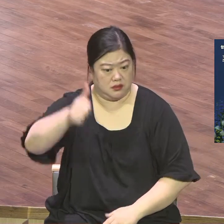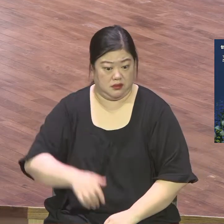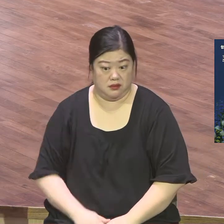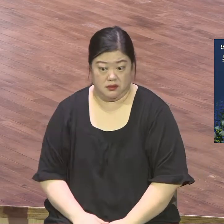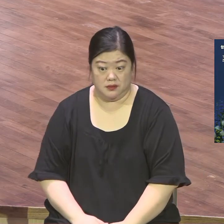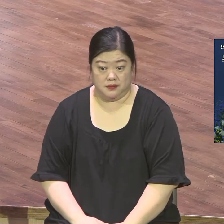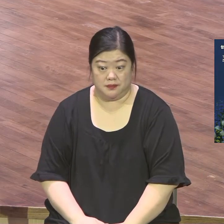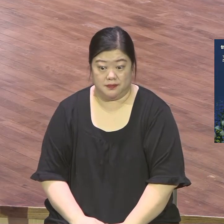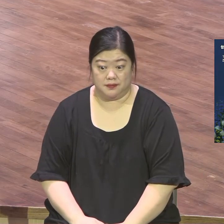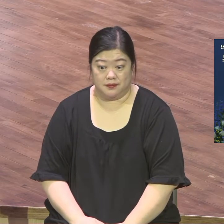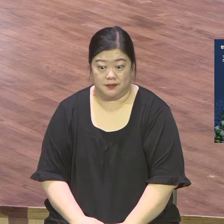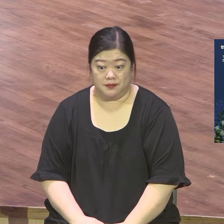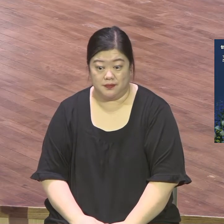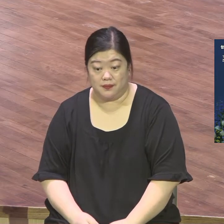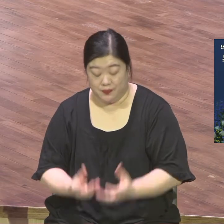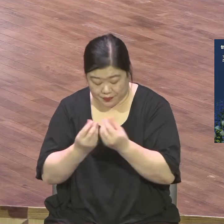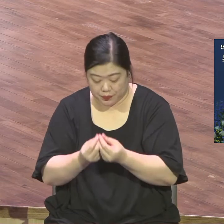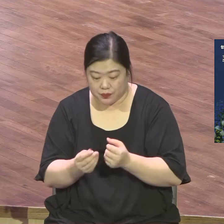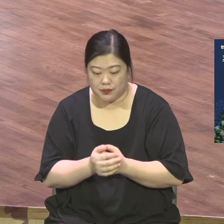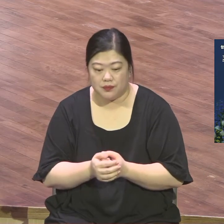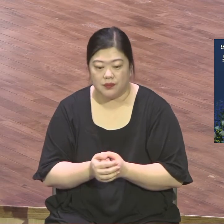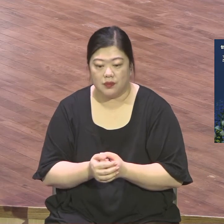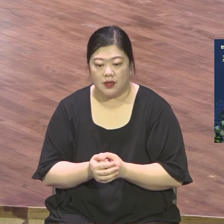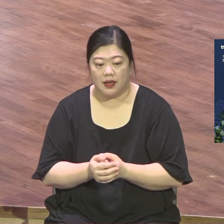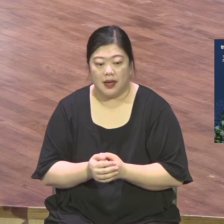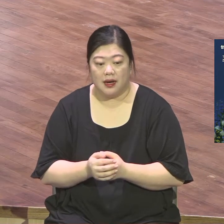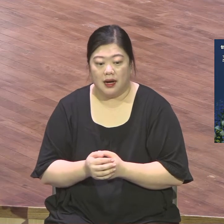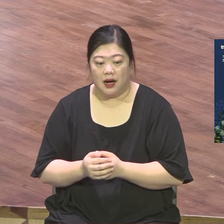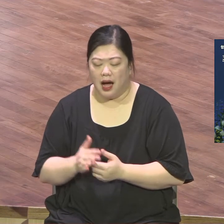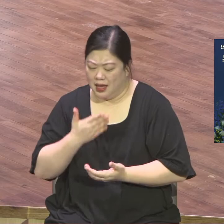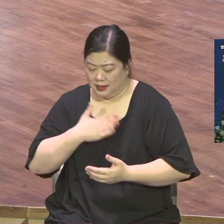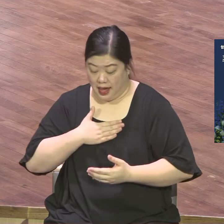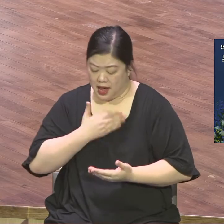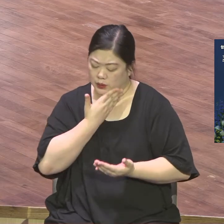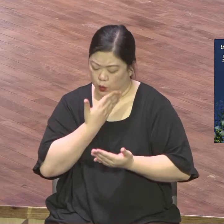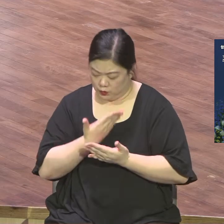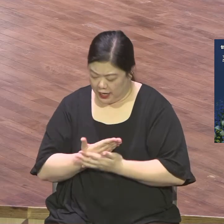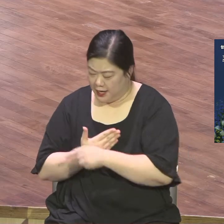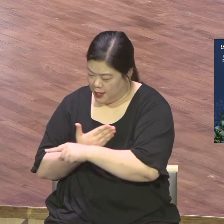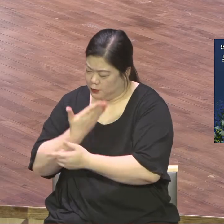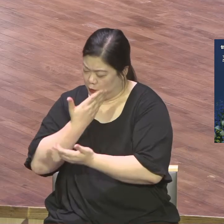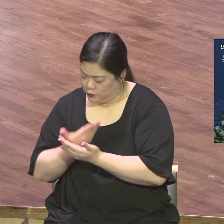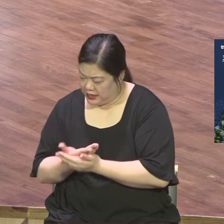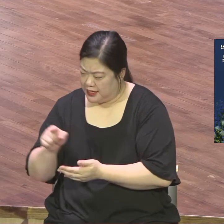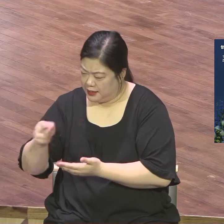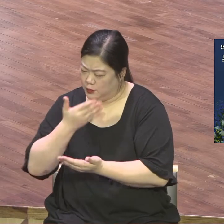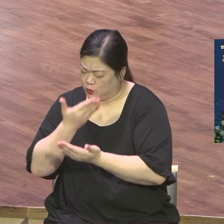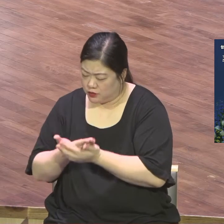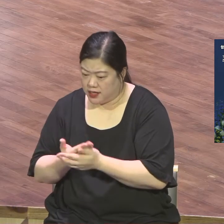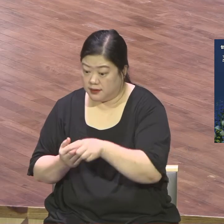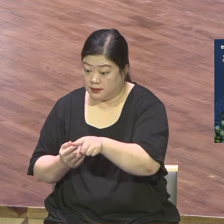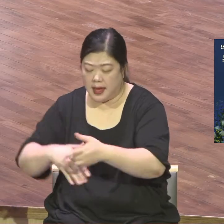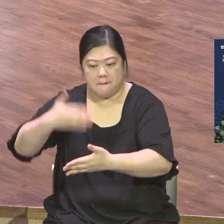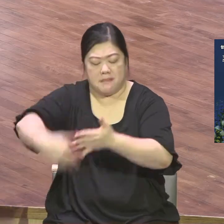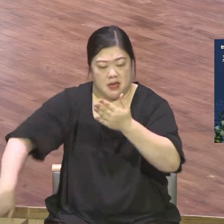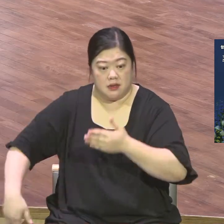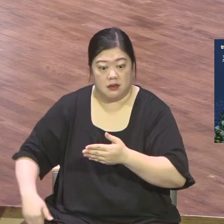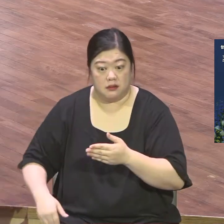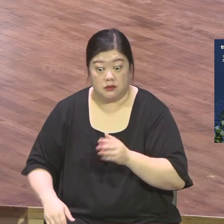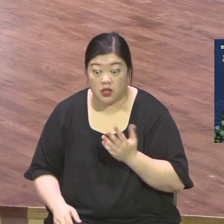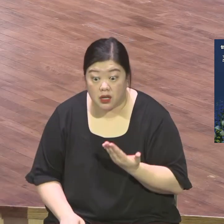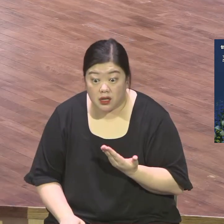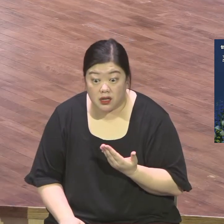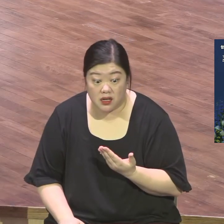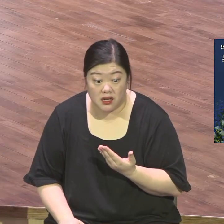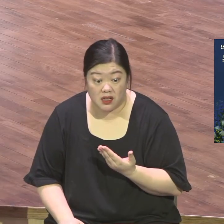있습니다. 첫째는 어느 한 사람도 소중하지 않는 사람이 없다는 것입니다. 어느 한 사람도 만약 건물을 이렇게